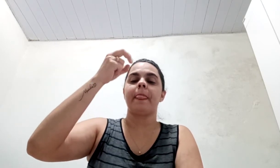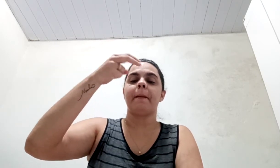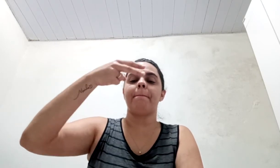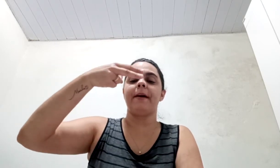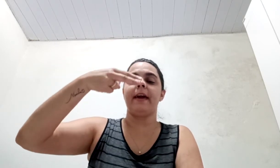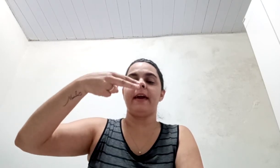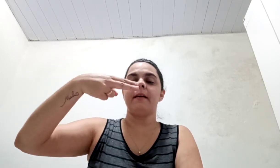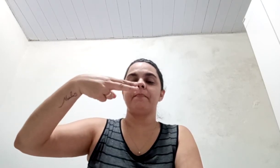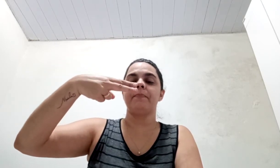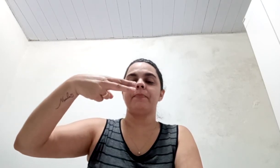P,